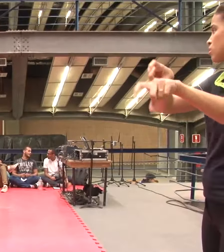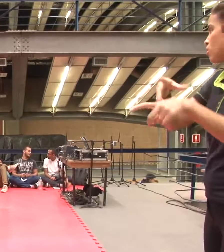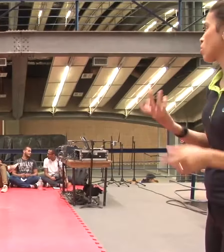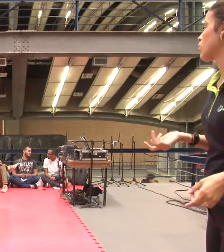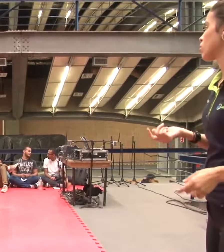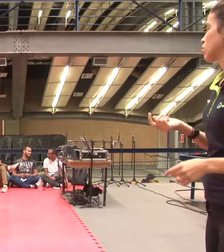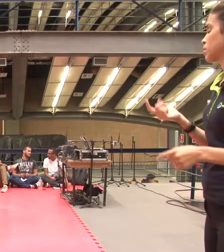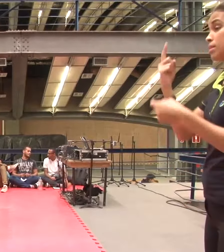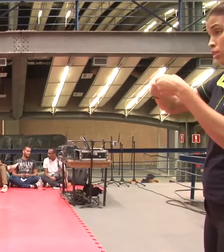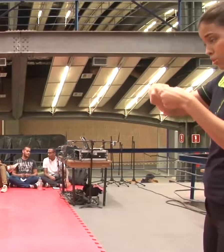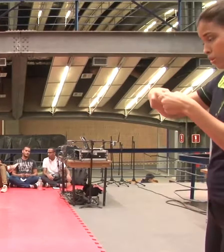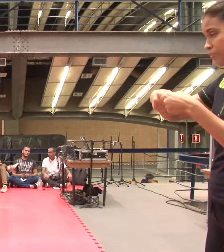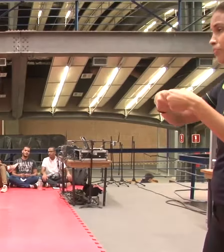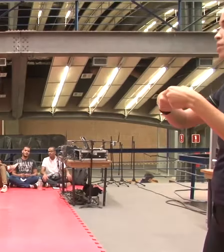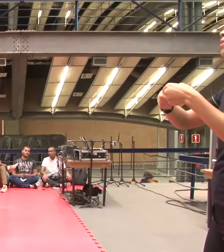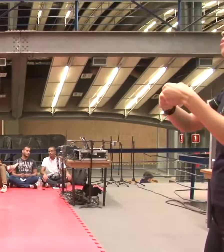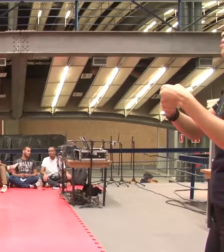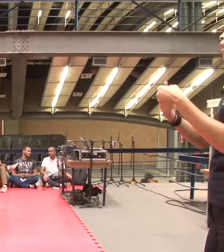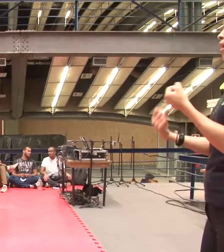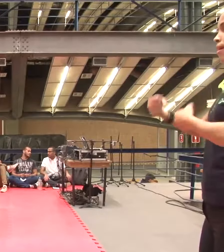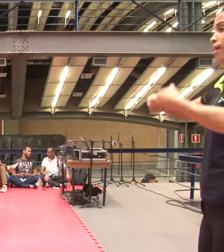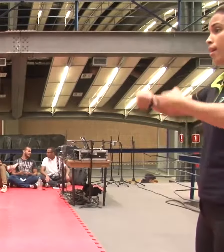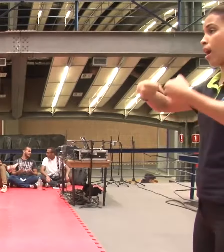que vai para a cidade, né? Com carro de boi.